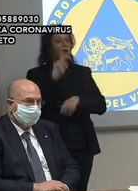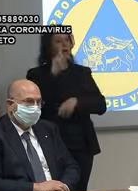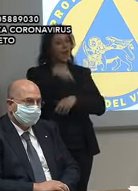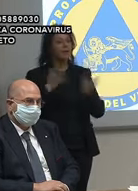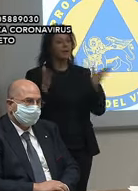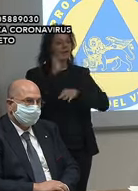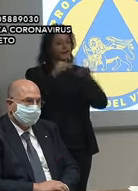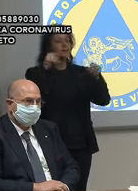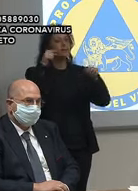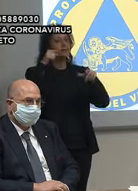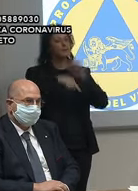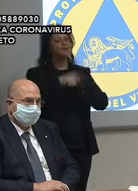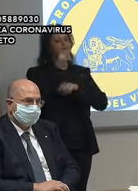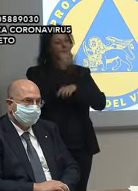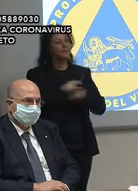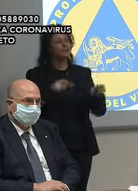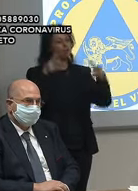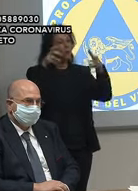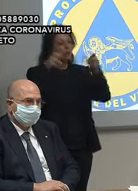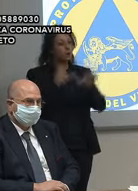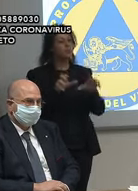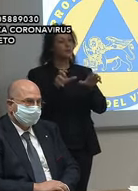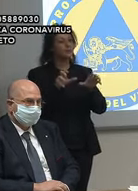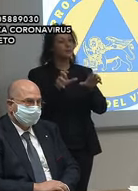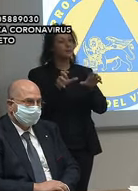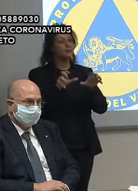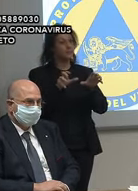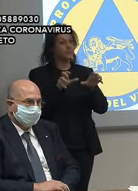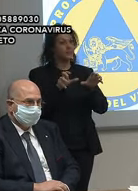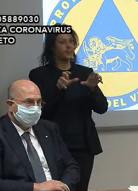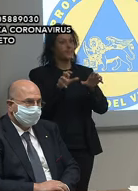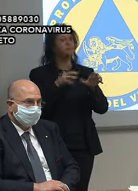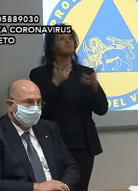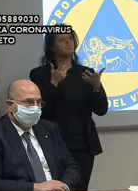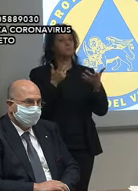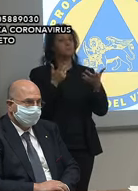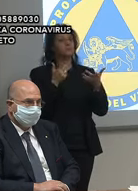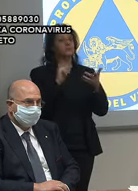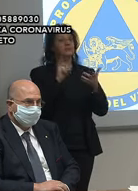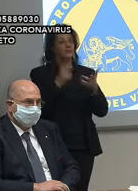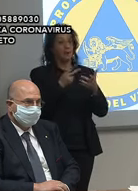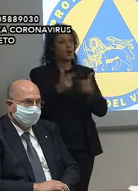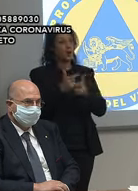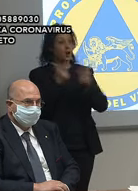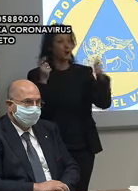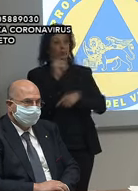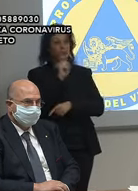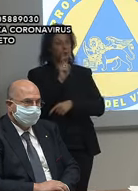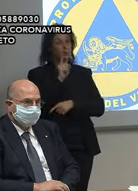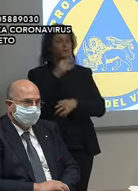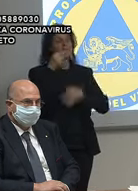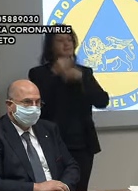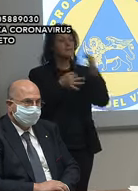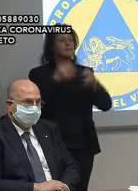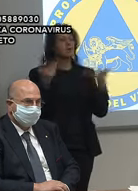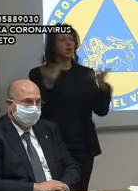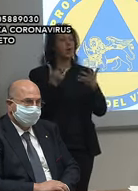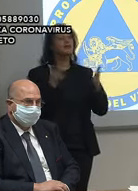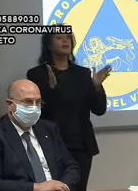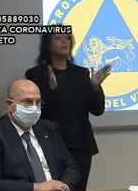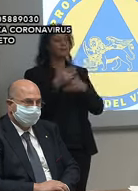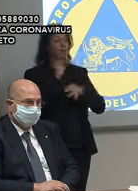Non vuol dire che calano le terapie intensive e restano stabili i ricoverati o peggio ancora aumentano. Vuol dire che si esce dalla terapia intensiva